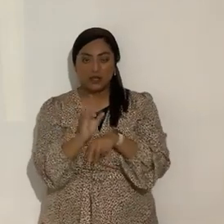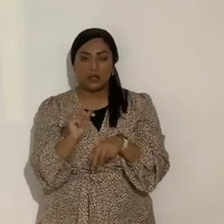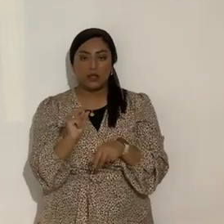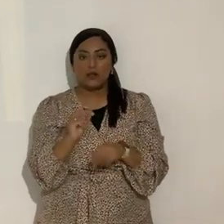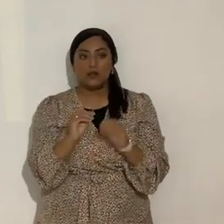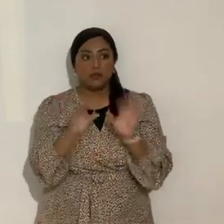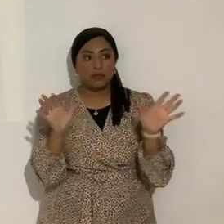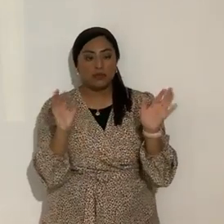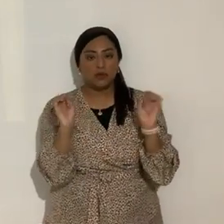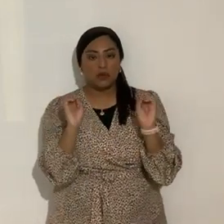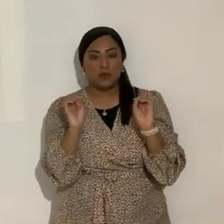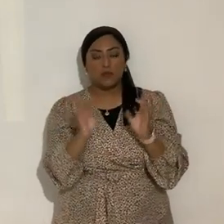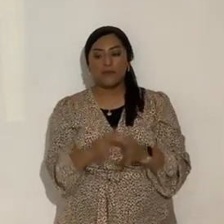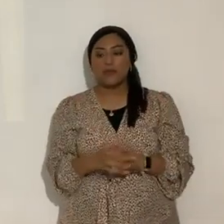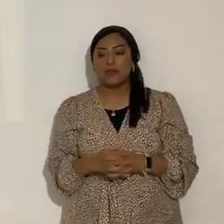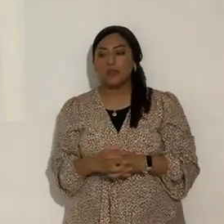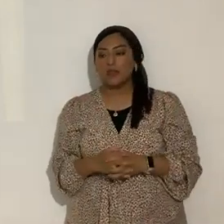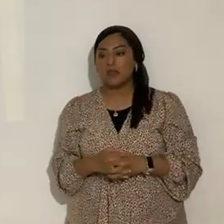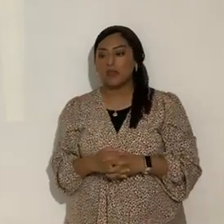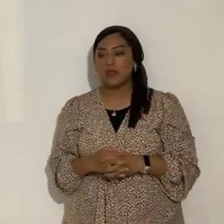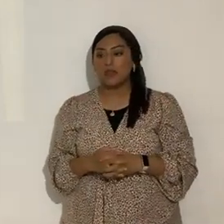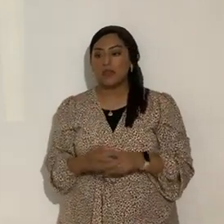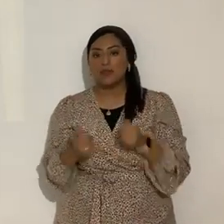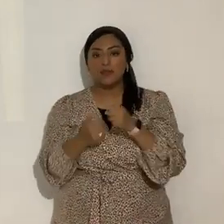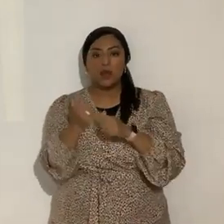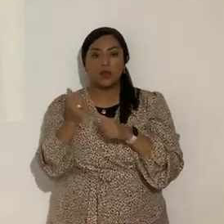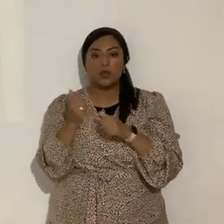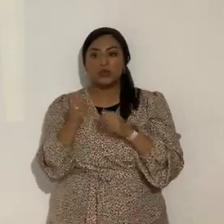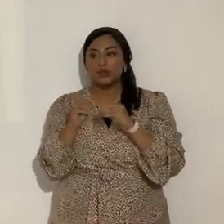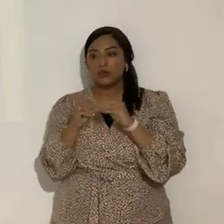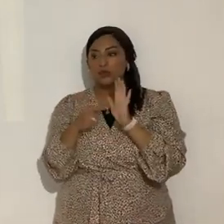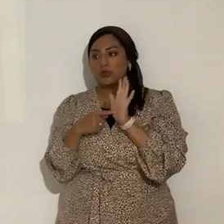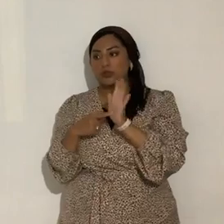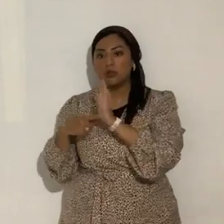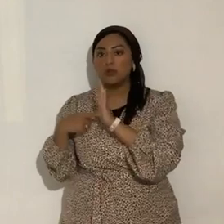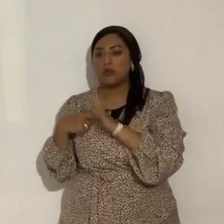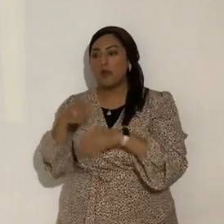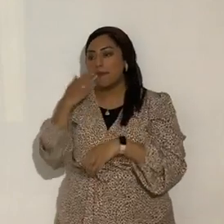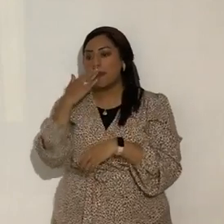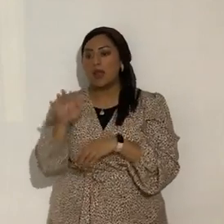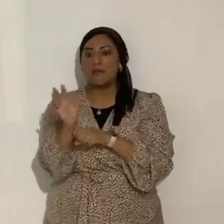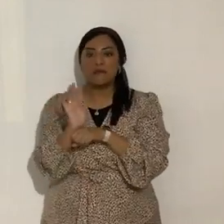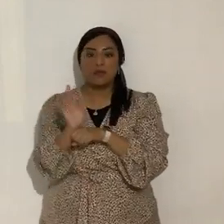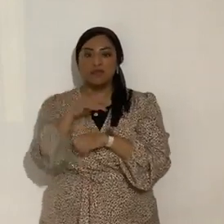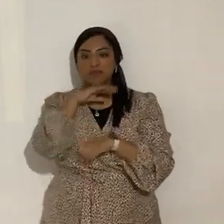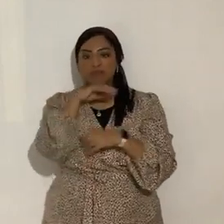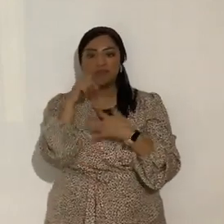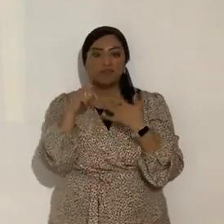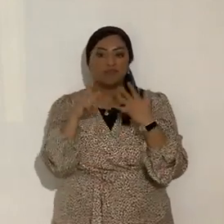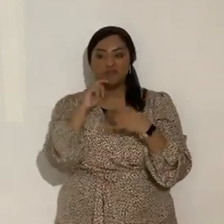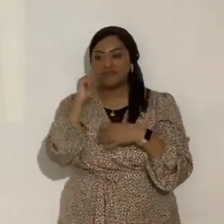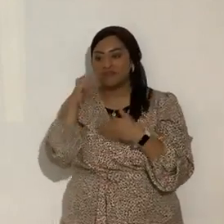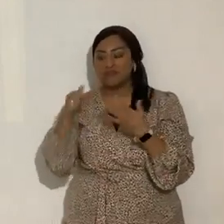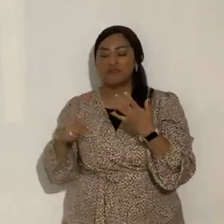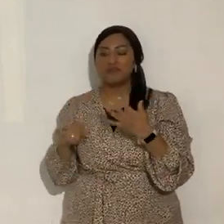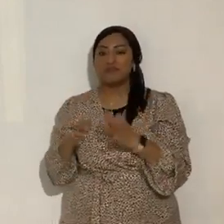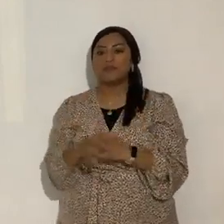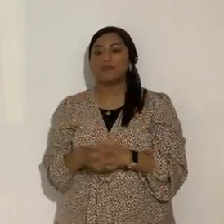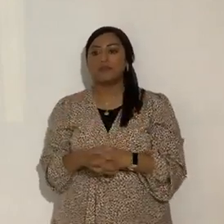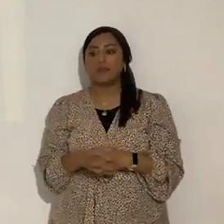hacer promoción a ninguna de esas cosas. La mayoría presenta películas satánicas y de cosas muy feas, sexuales y